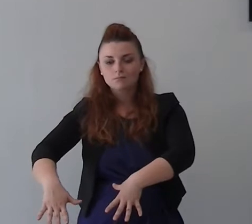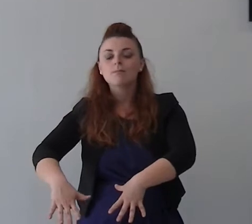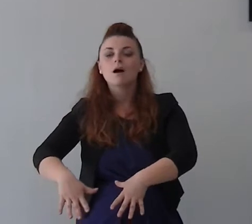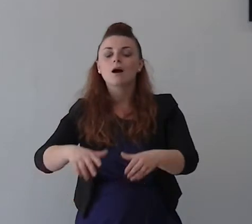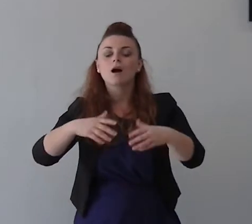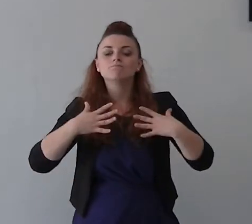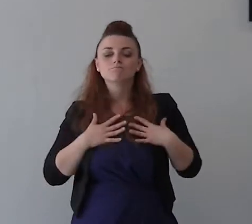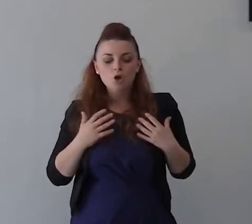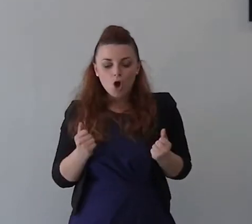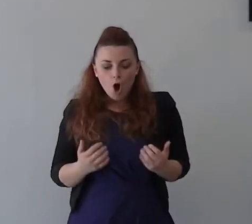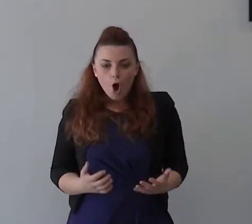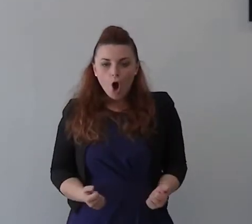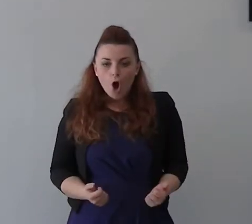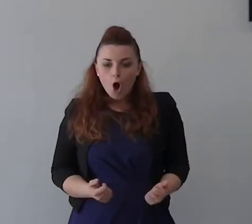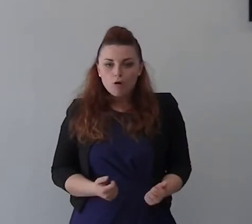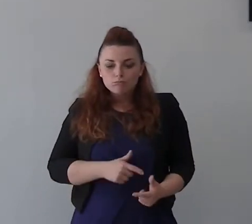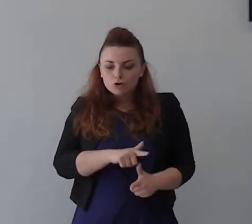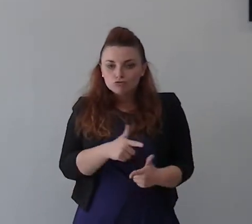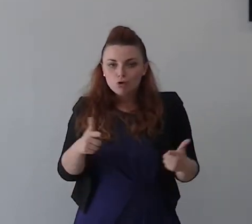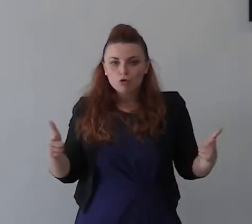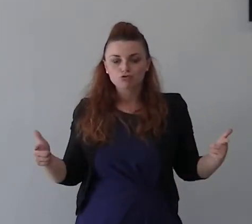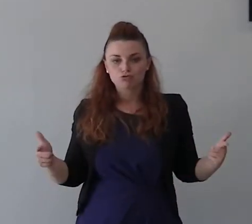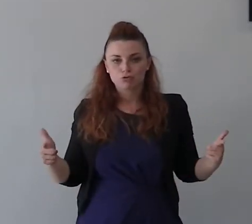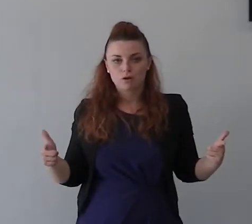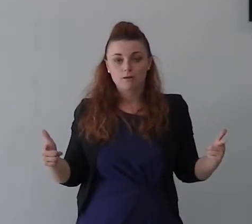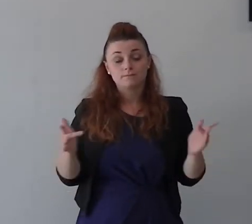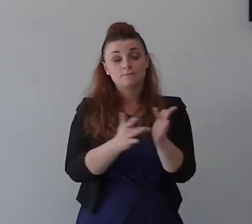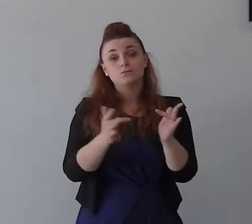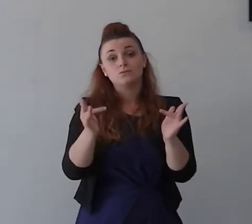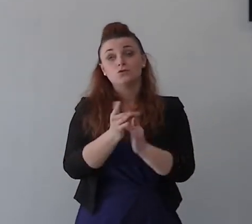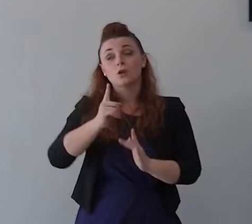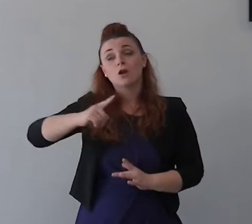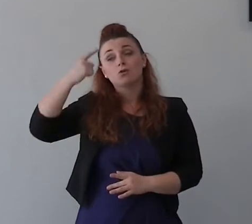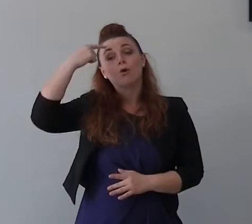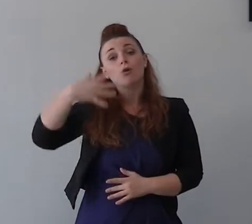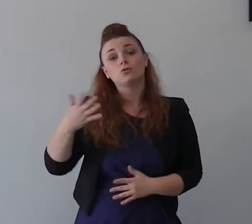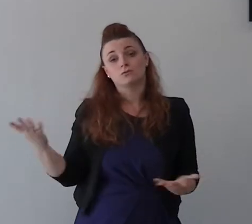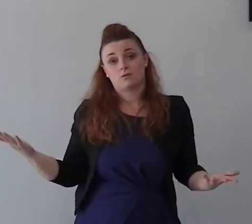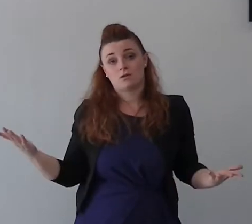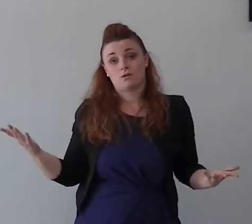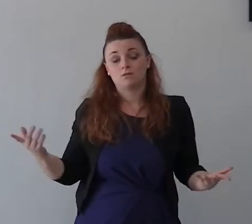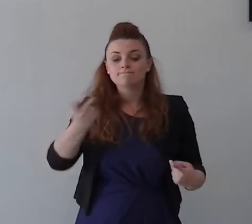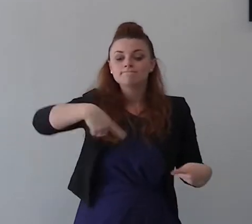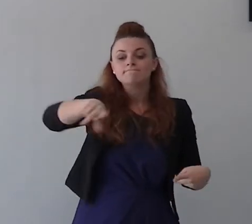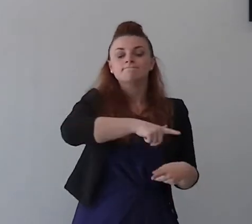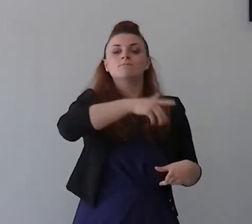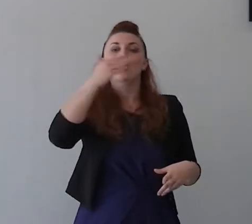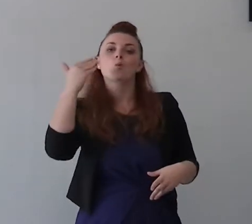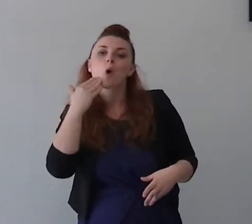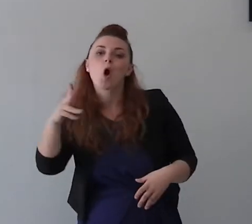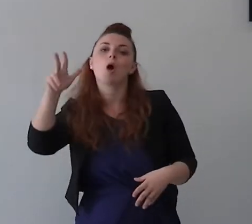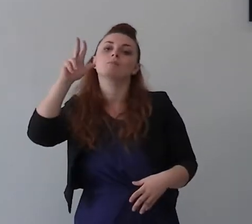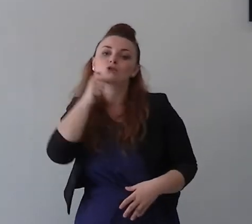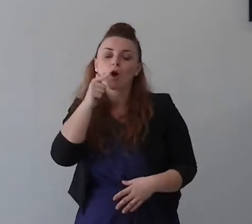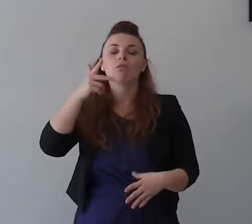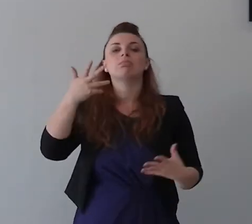nessun corpo da trovare. Gesù ci conosce, sa che come uomini e donne,